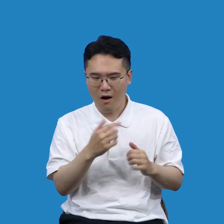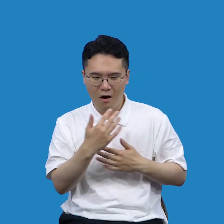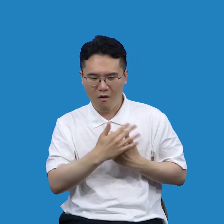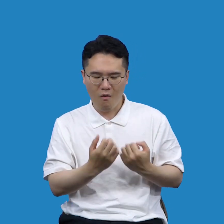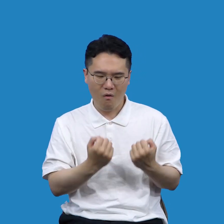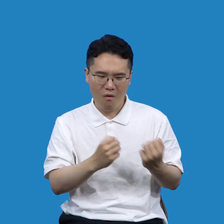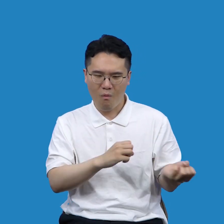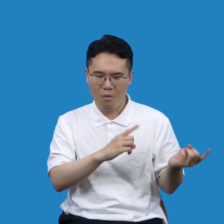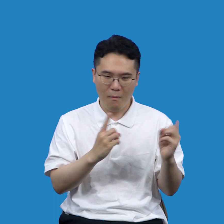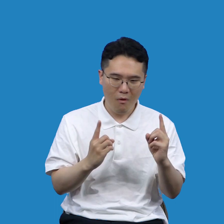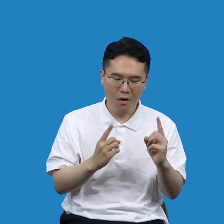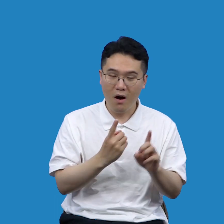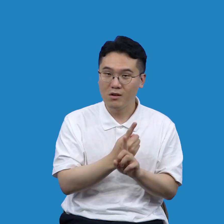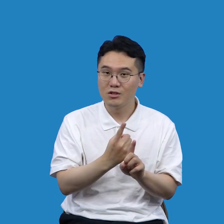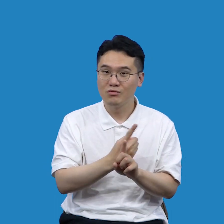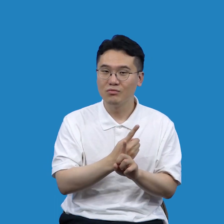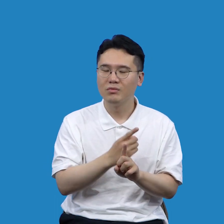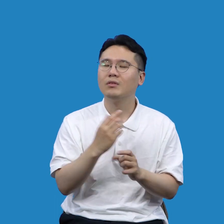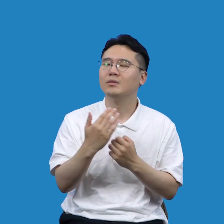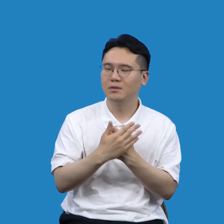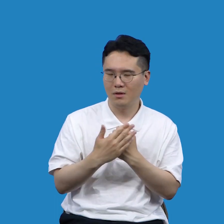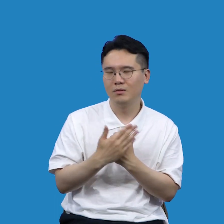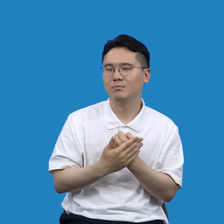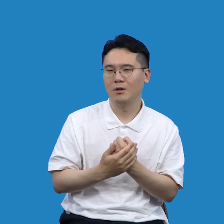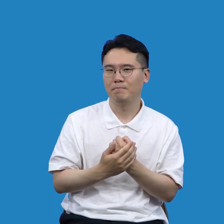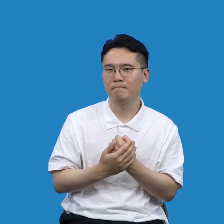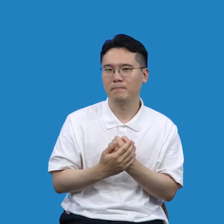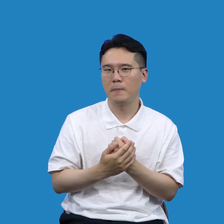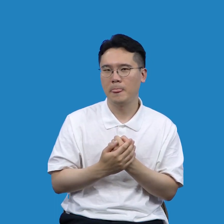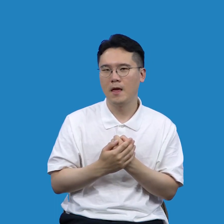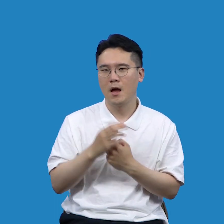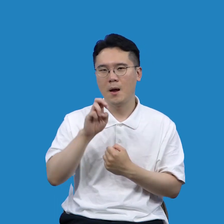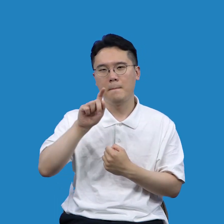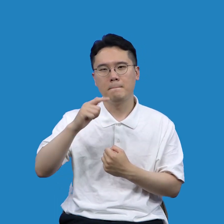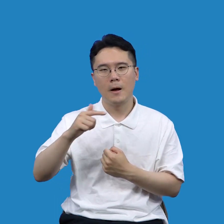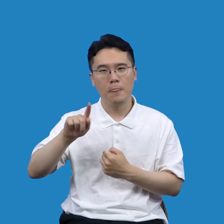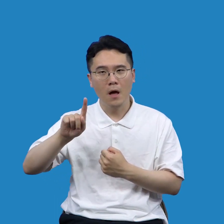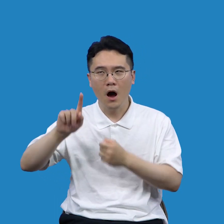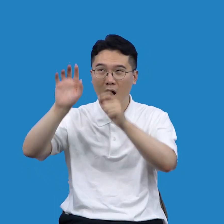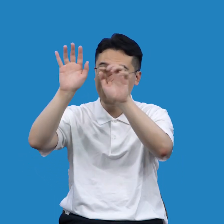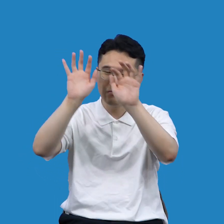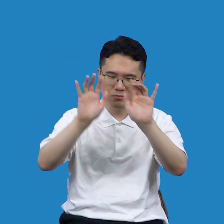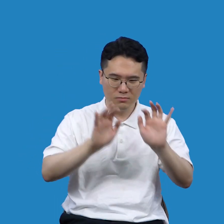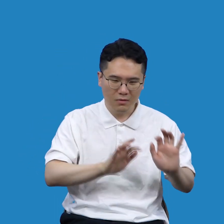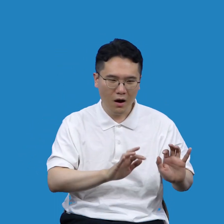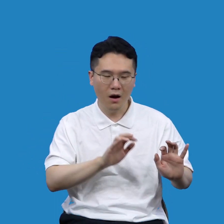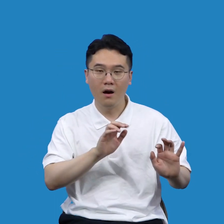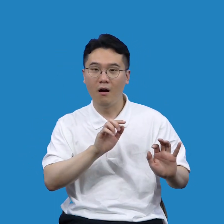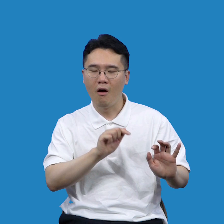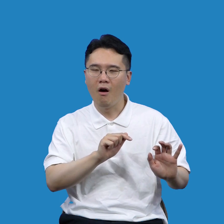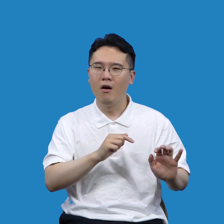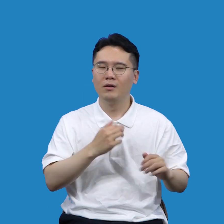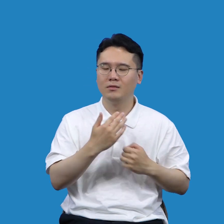치유를 경험한 것도 은혜였습니다. 만나와 메추라기가 하늘에서 쏟아진 것도